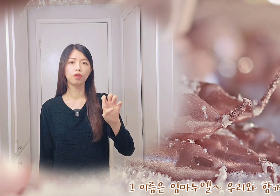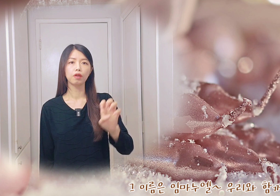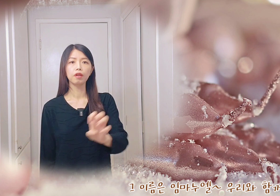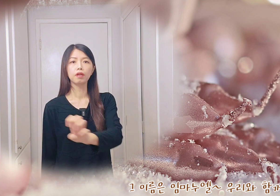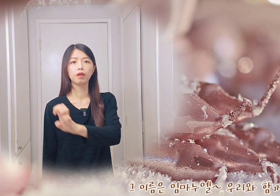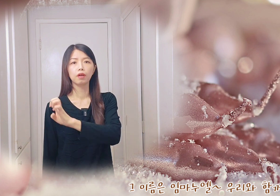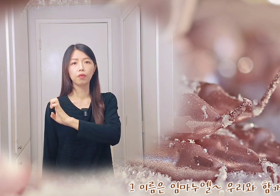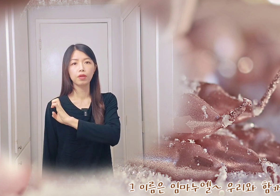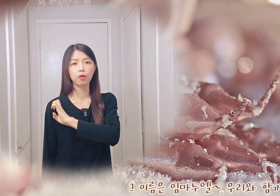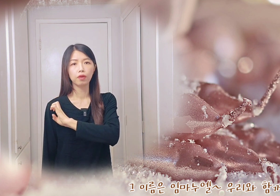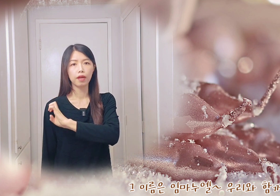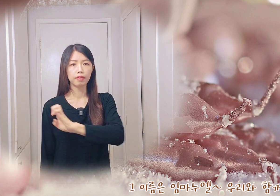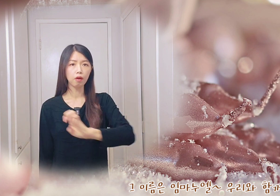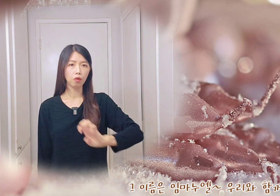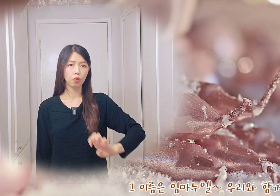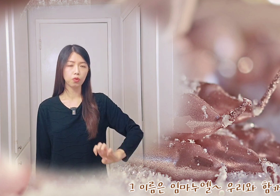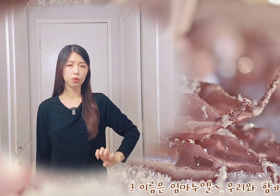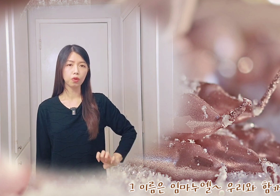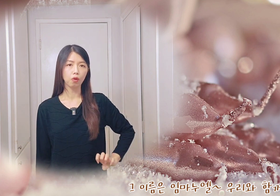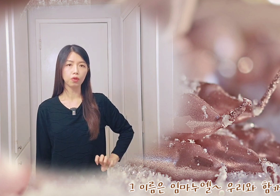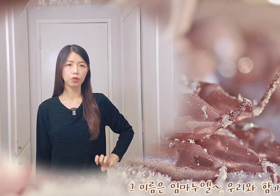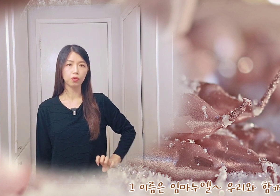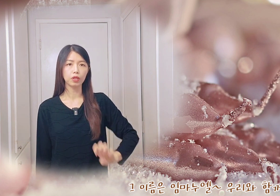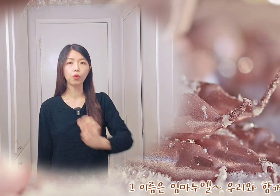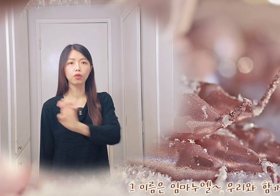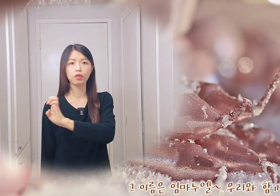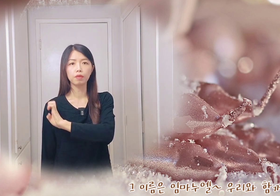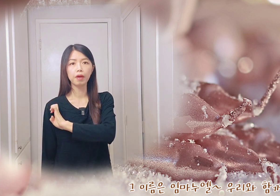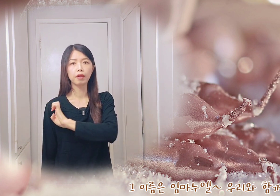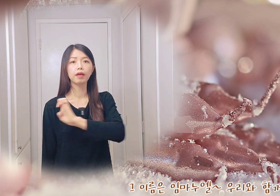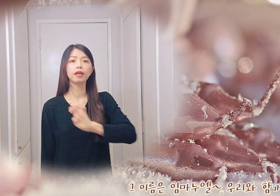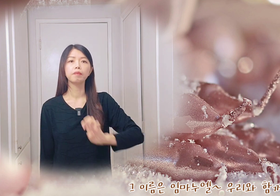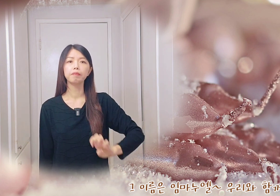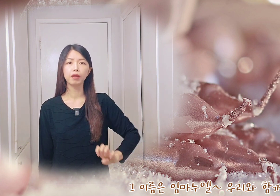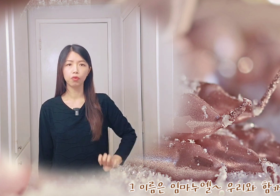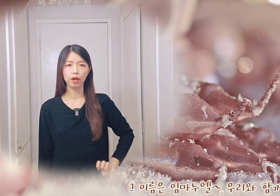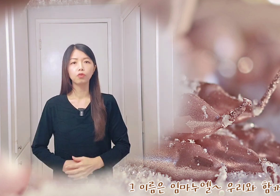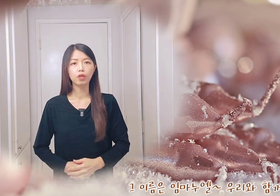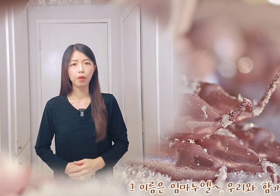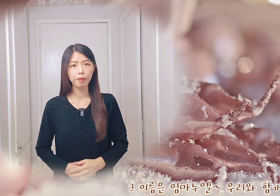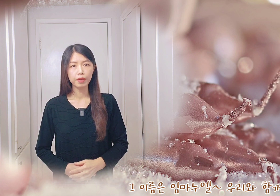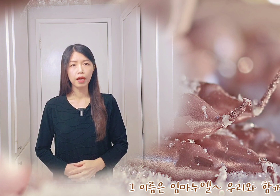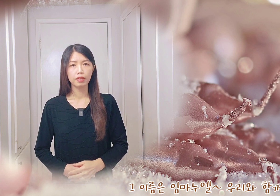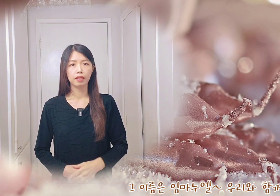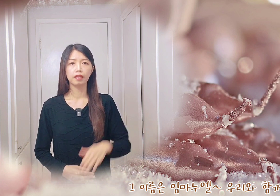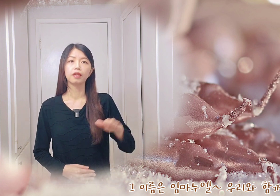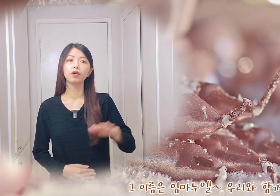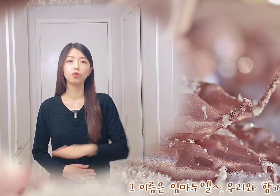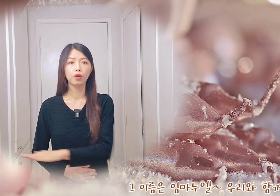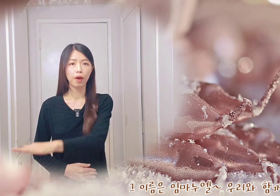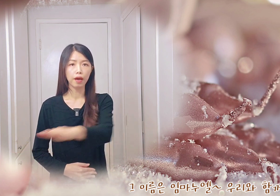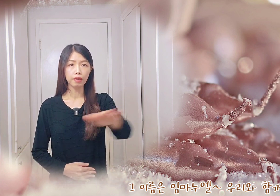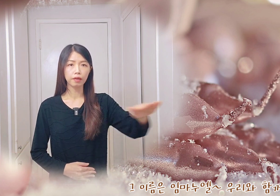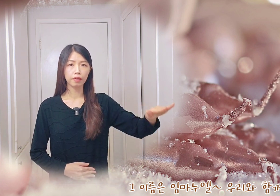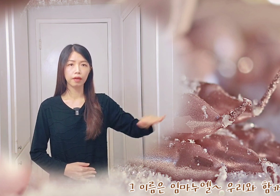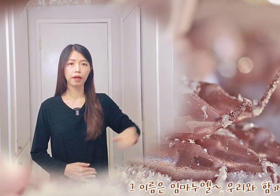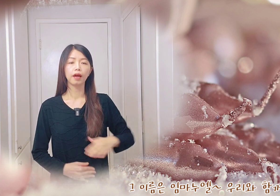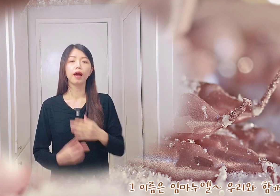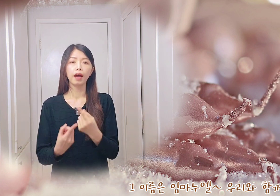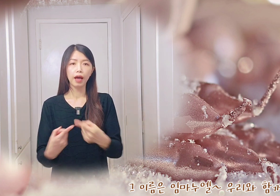이 수어를 왼쪽 어깨에서 오른쪽 옆구리 쪽으로 이동해 주시면 임마누엘, 우리와 함께 하시는,